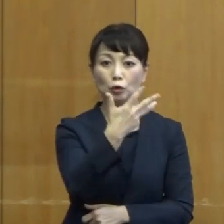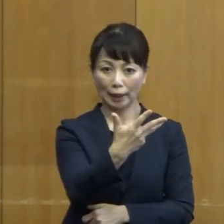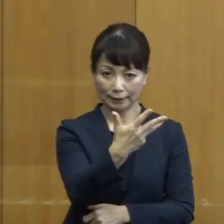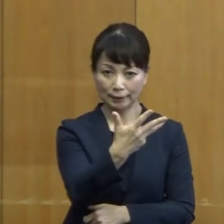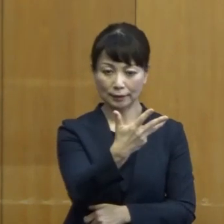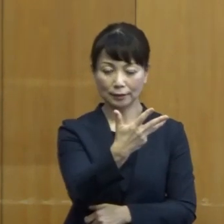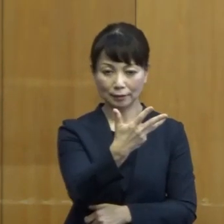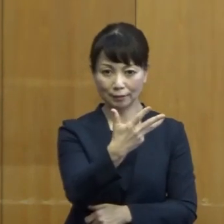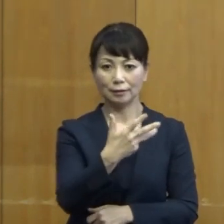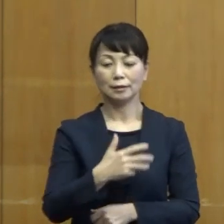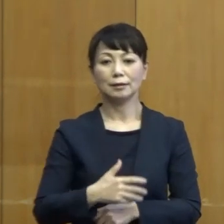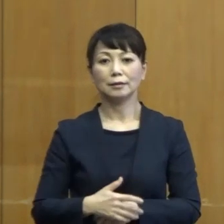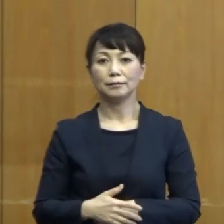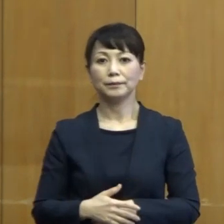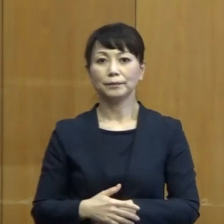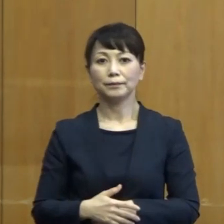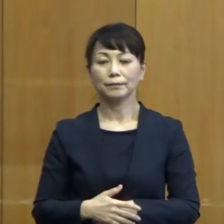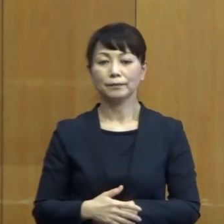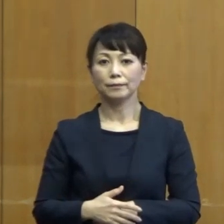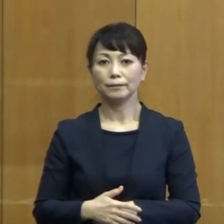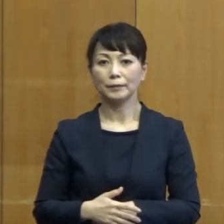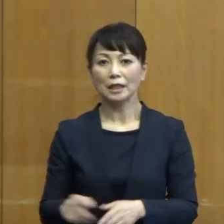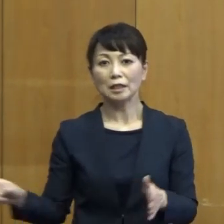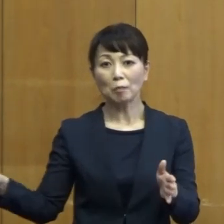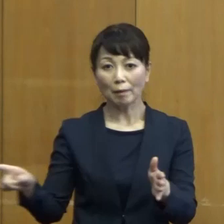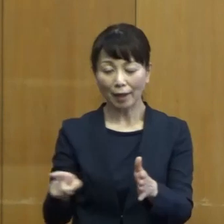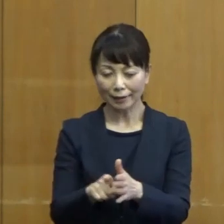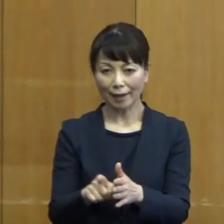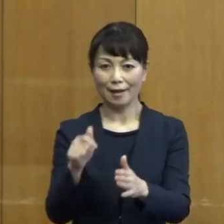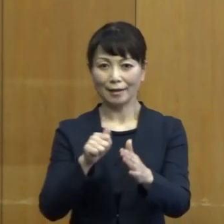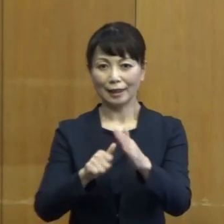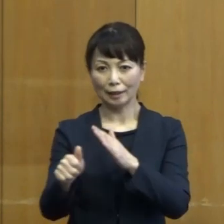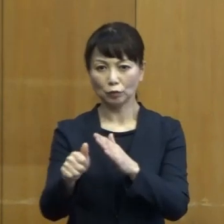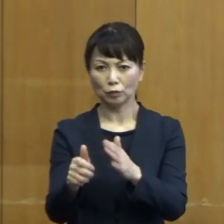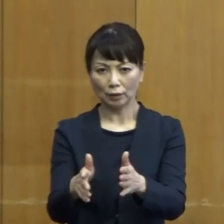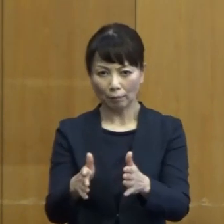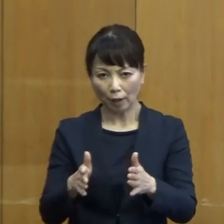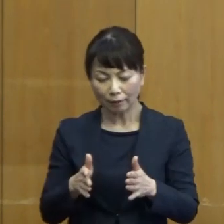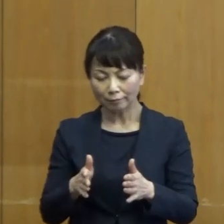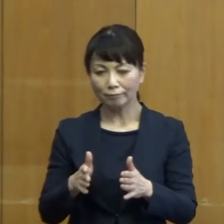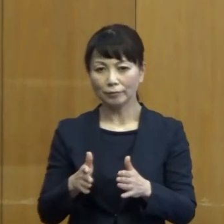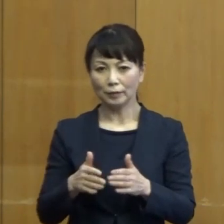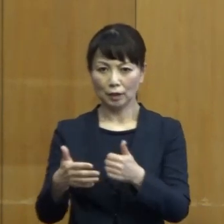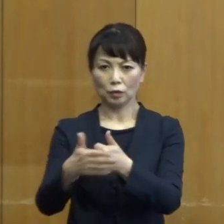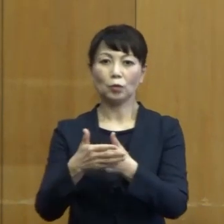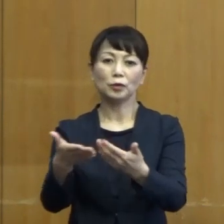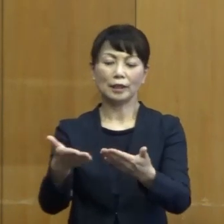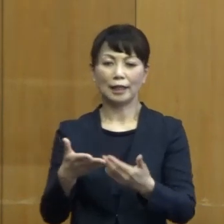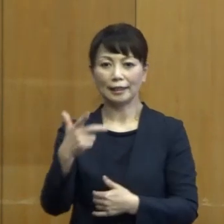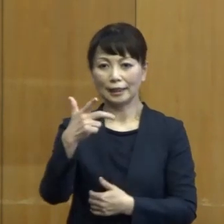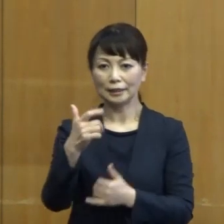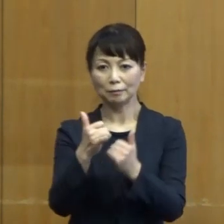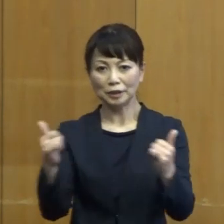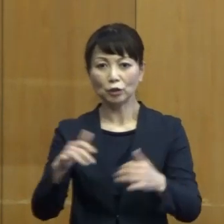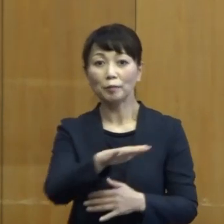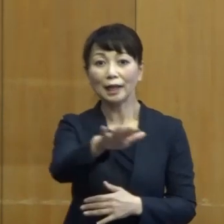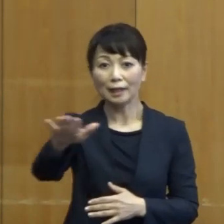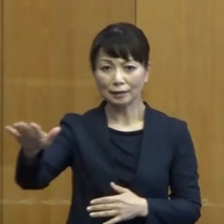回線に増設します。これまで外出を控えるなどご協力をいただいた市民の皆さ